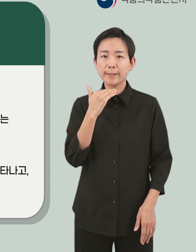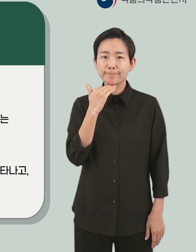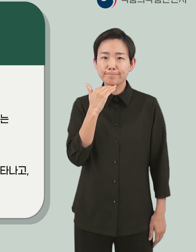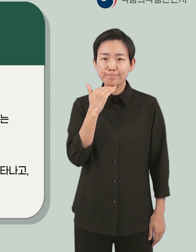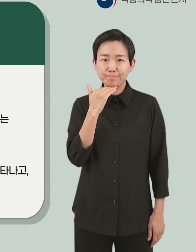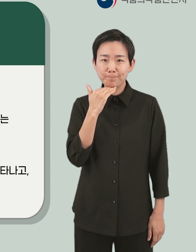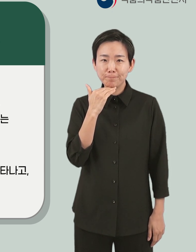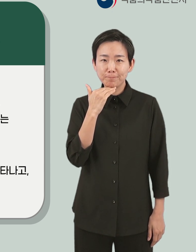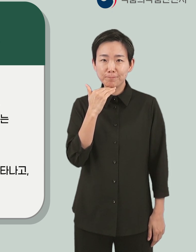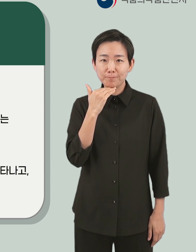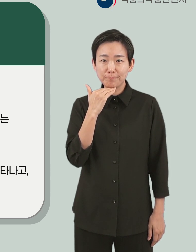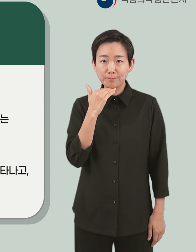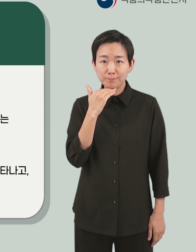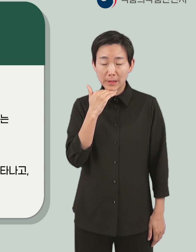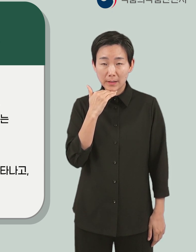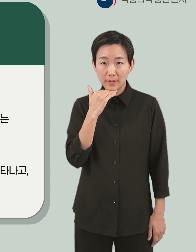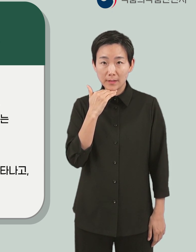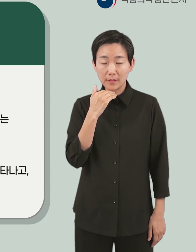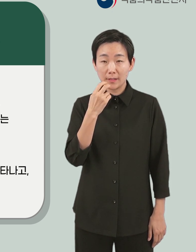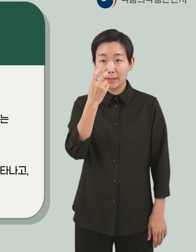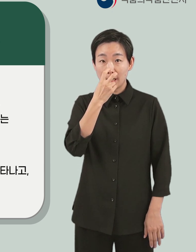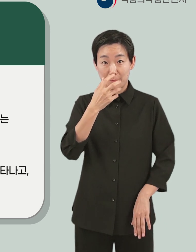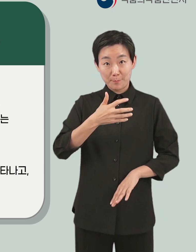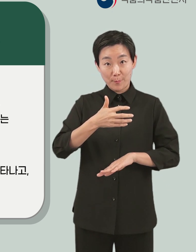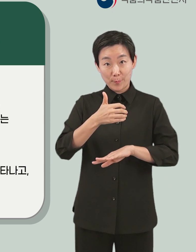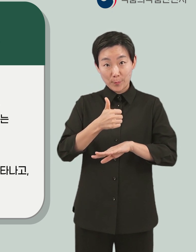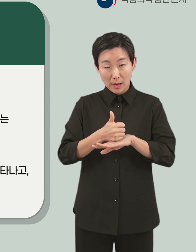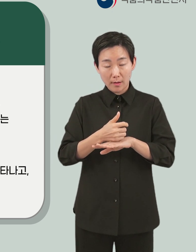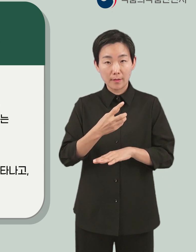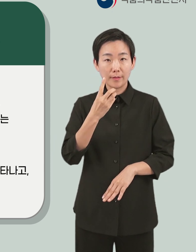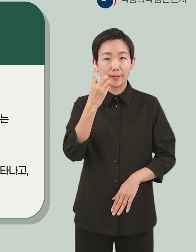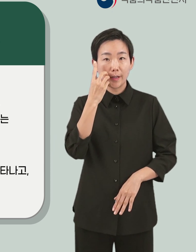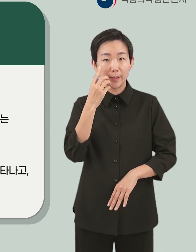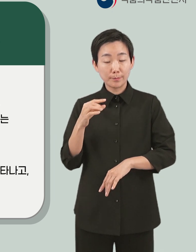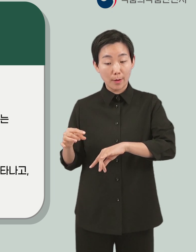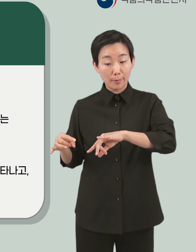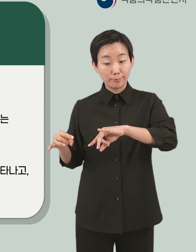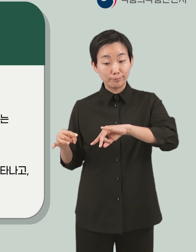기다립니다. 기기에 올려둔 휴대전화 화면에 심전도 측정